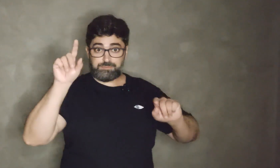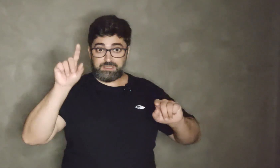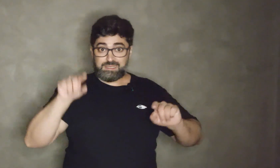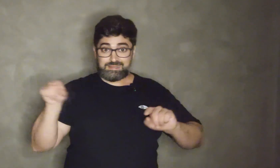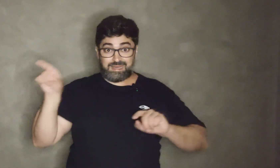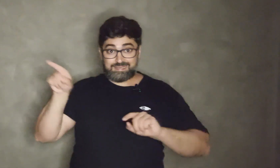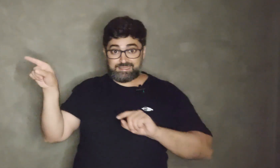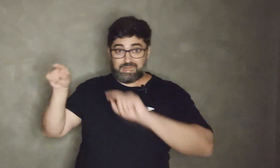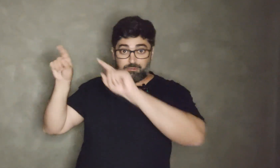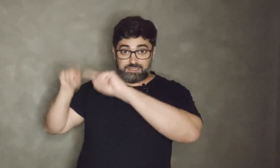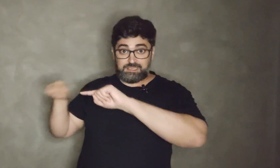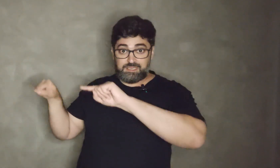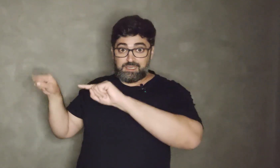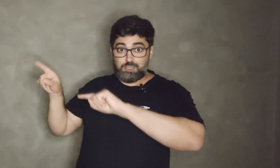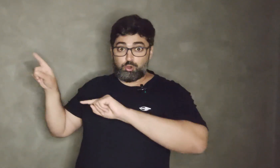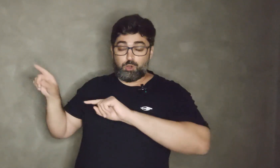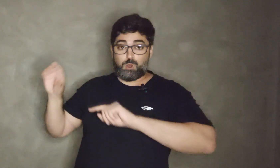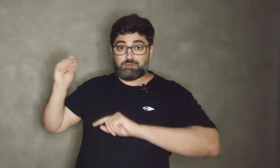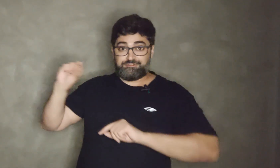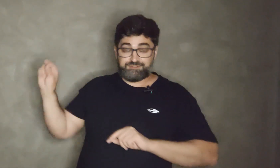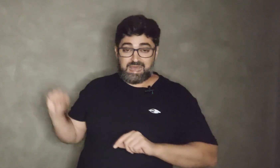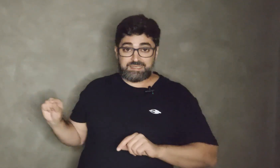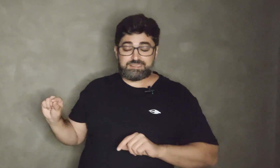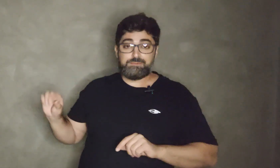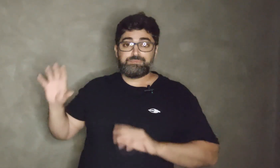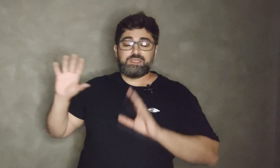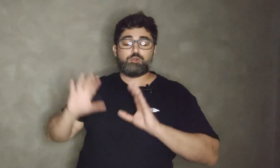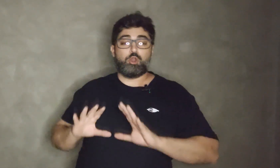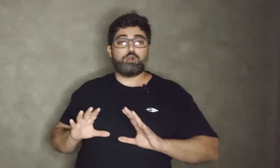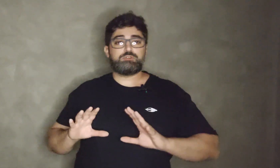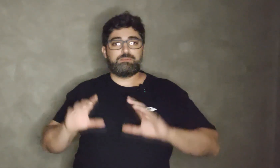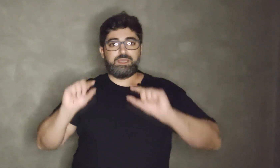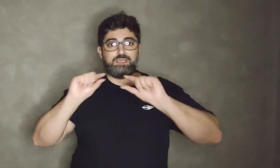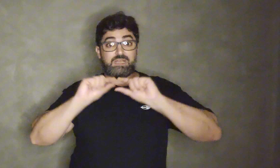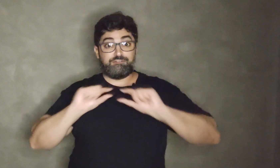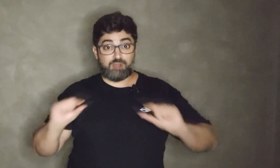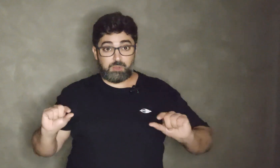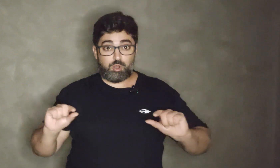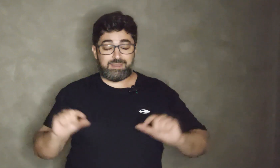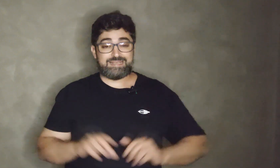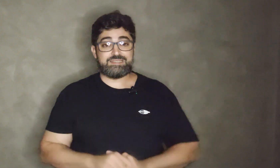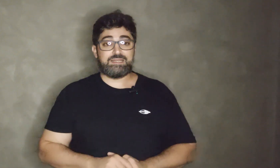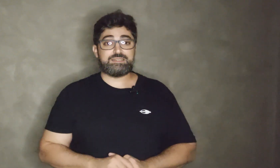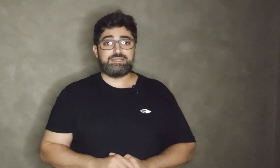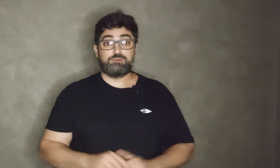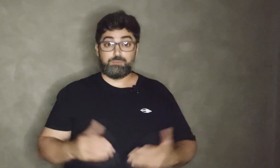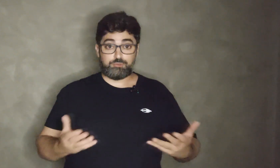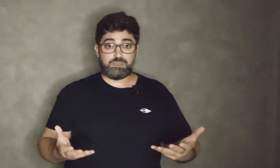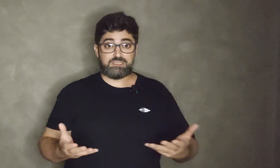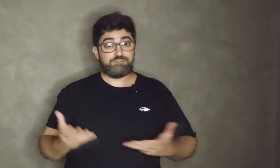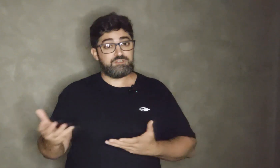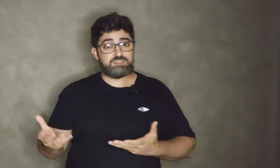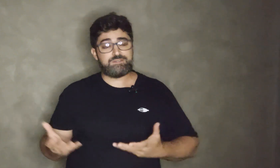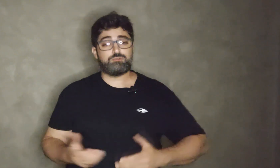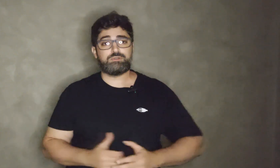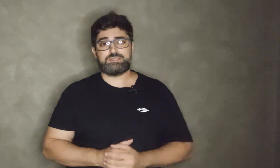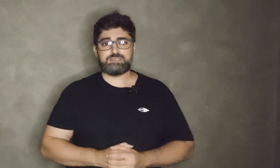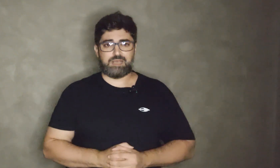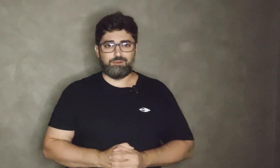sempre na lateral aqui, eu coloco a frase e coloco também a forma como ela é sinalizada em língua portuguesa. Fiz isso em todas as